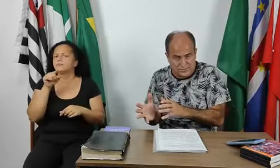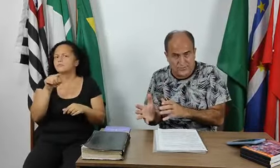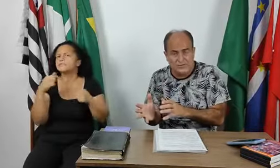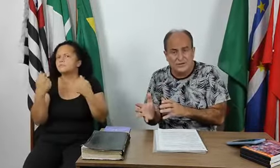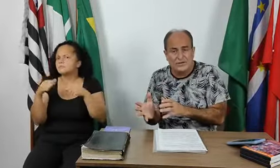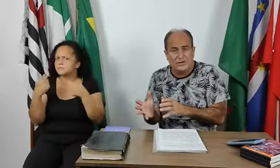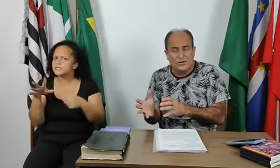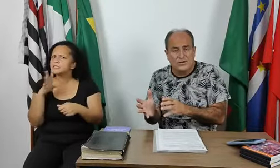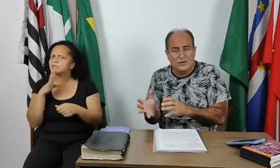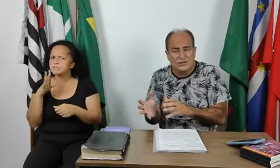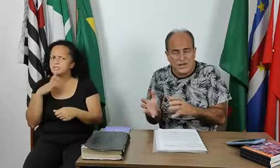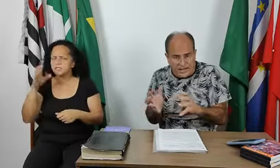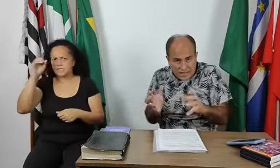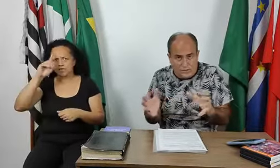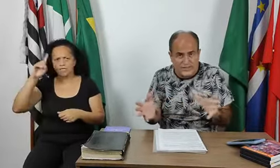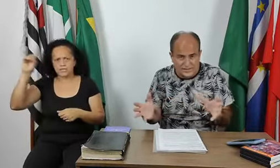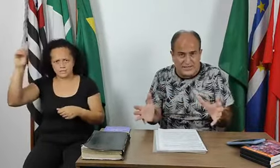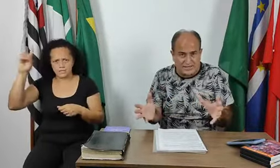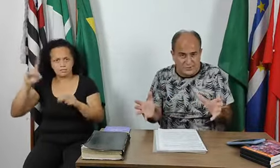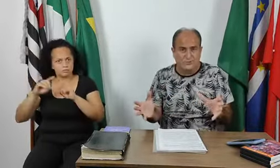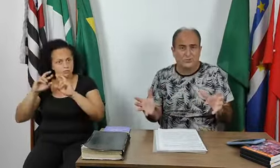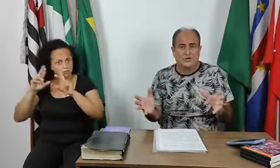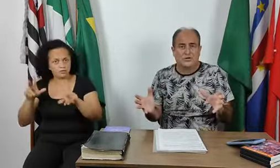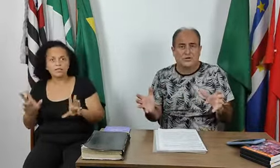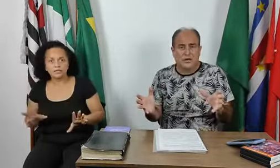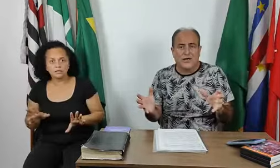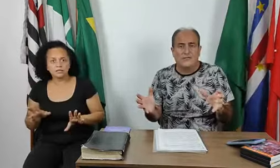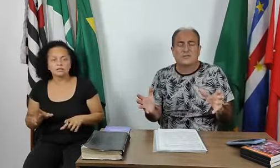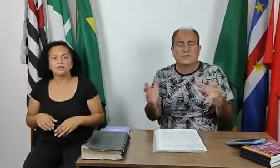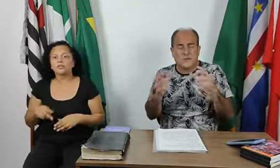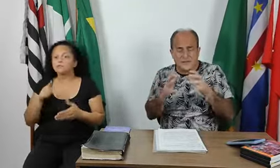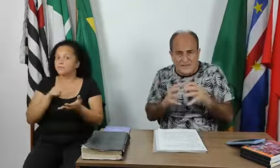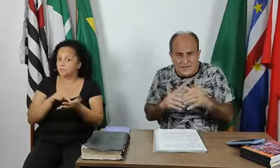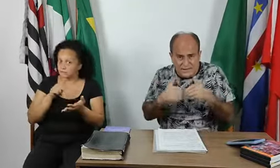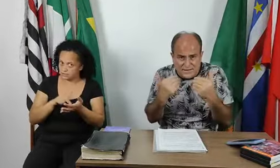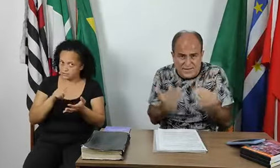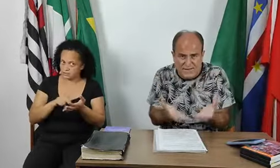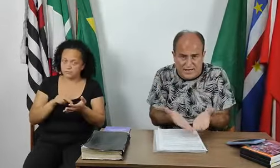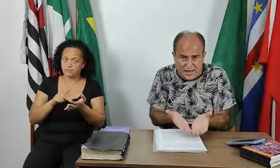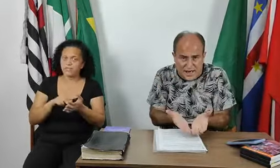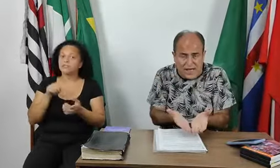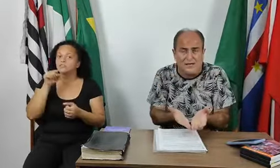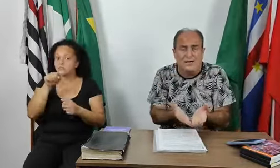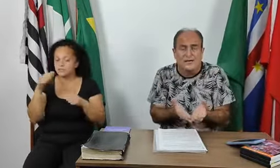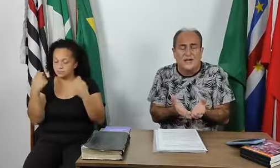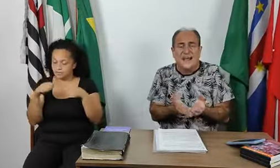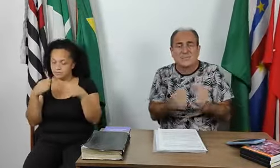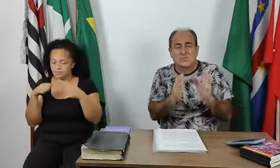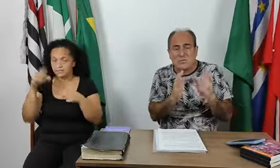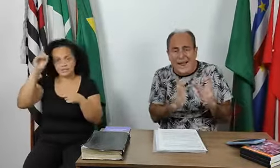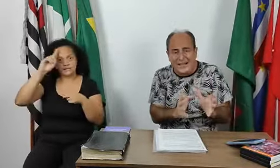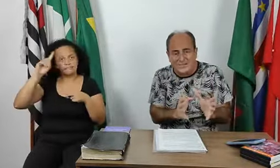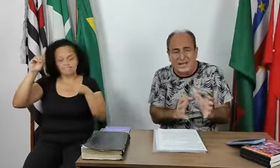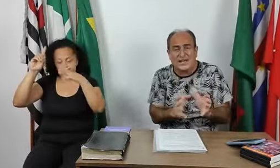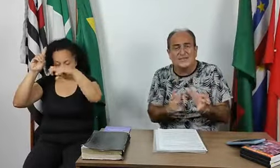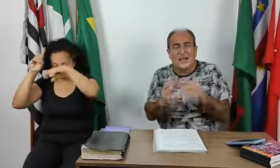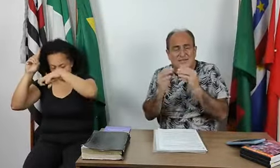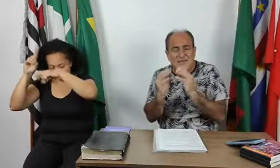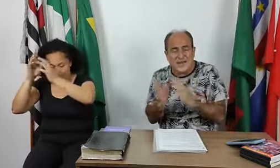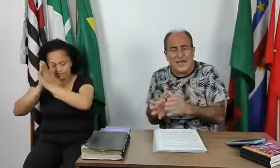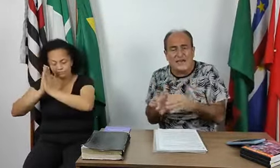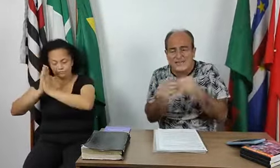Deus. Você quer conhecer a Deus? Você precisa se entregar às